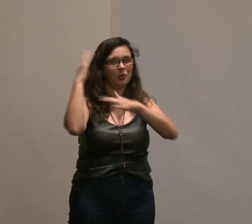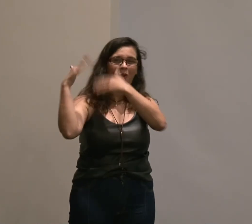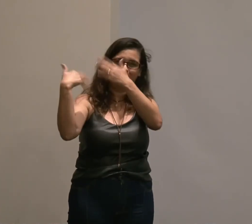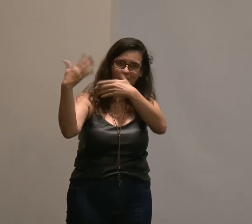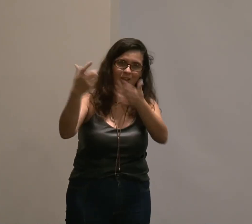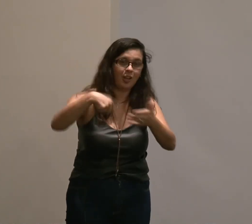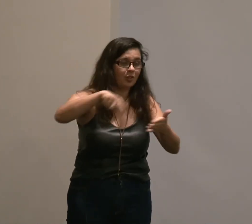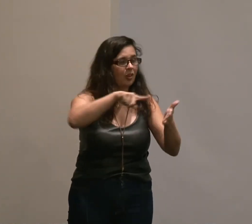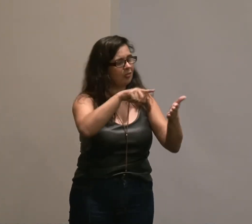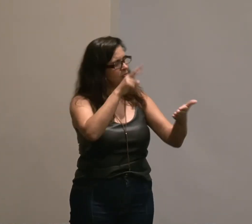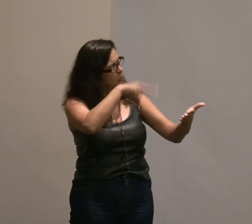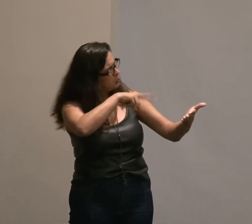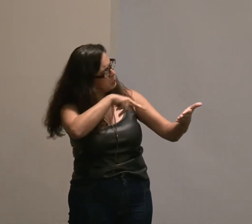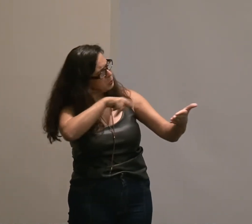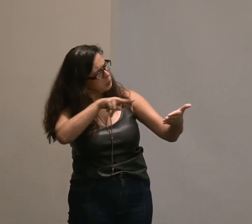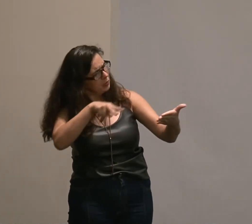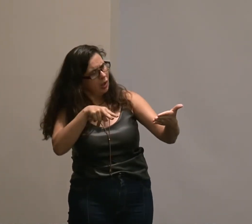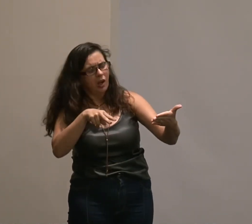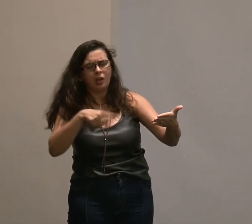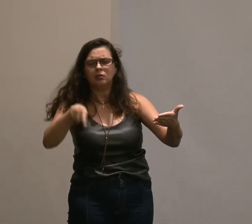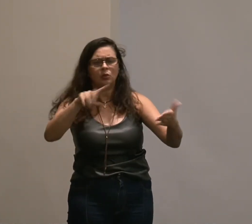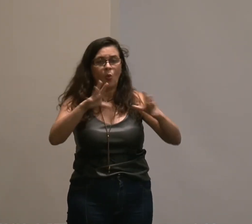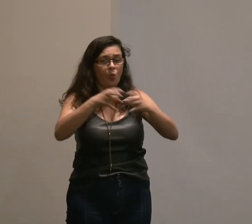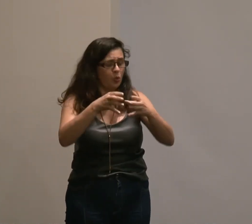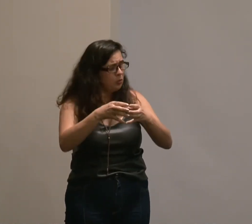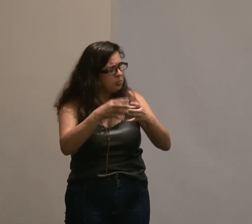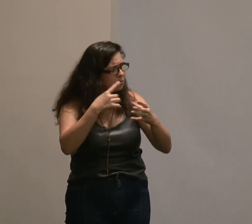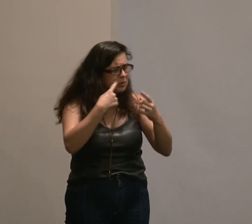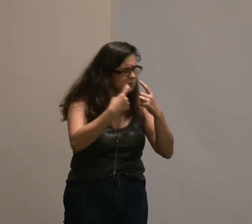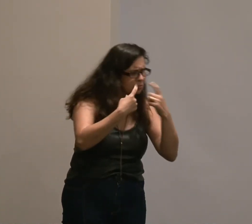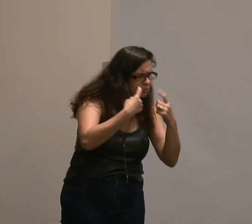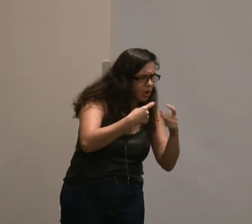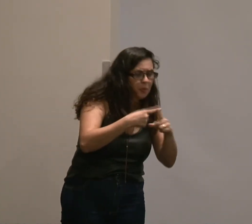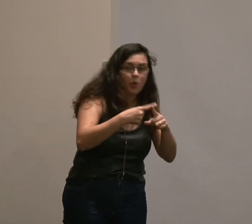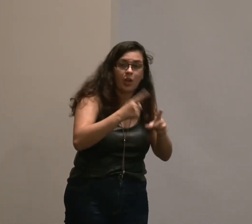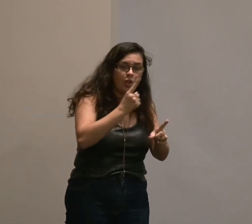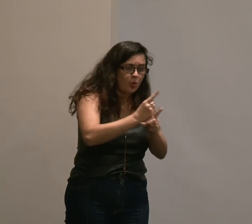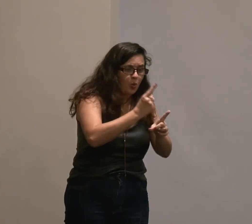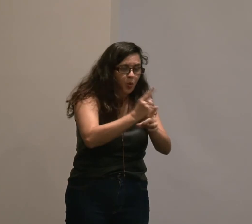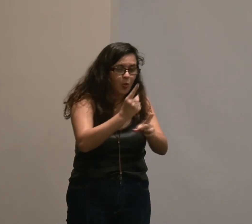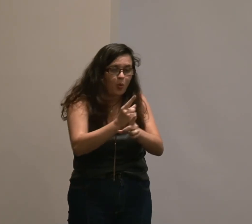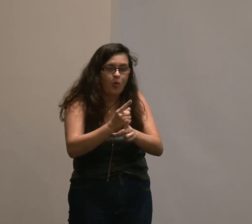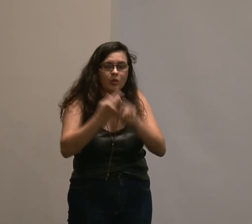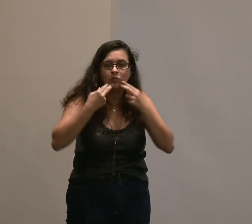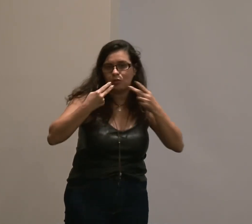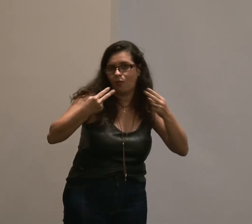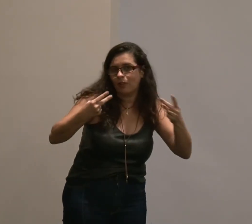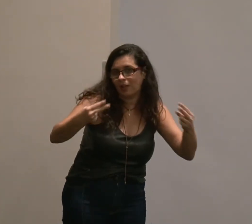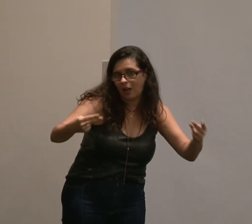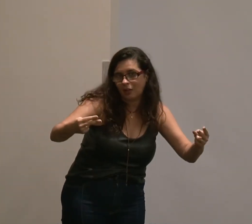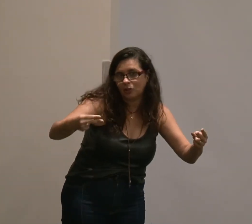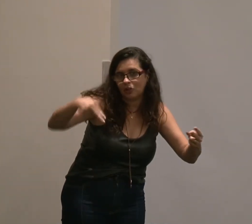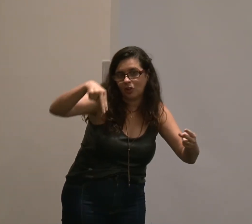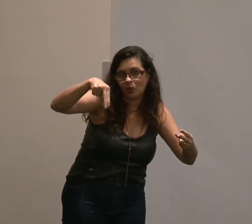do Ines é a história também do Ines nós analisamos todos esses materiais e nos interessamos em